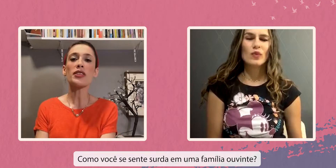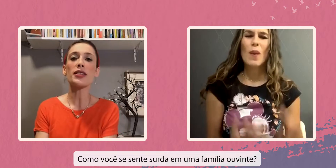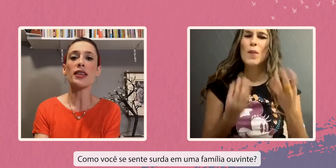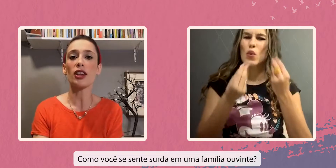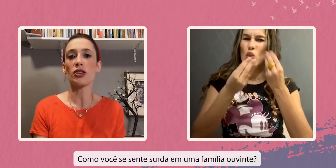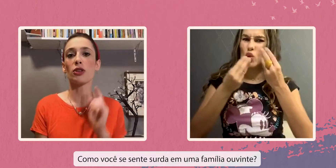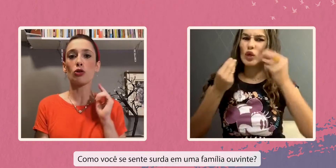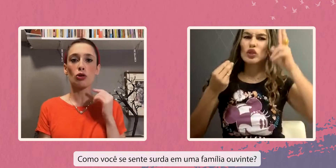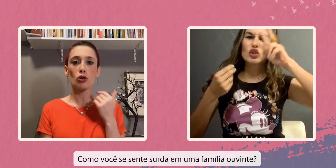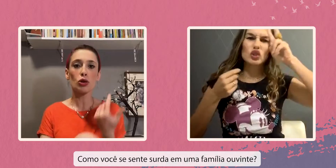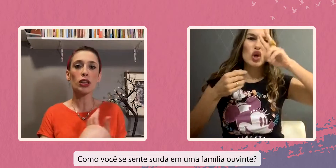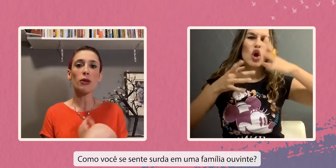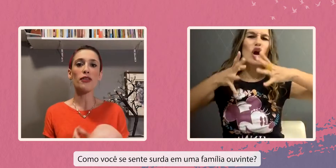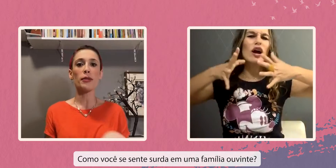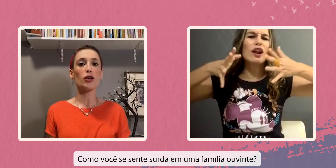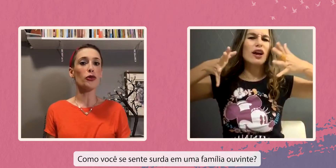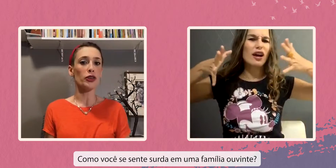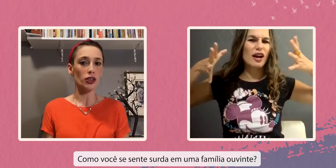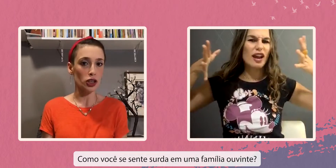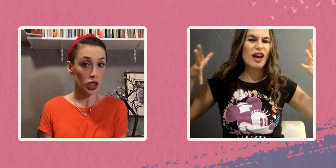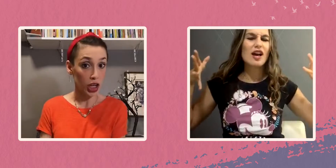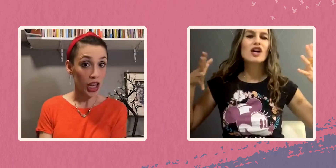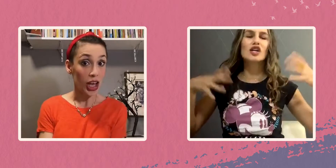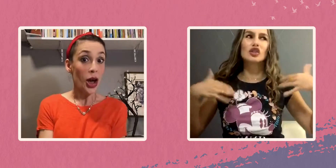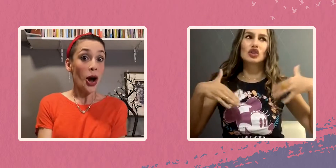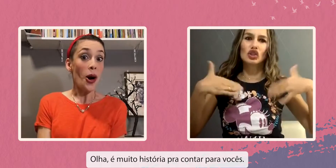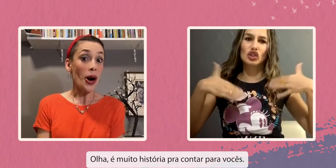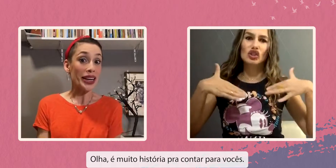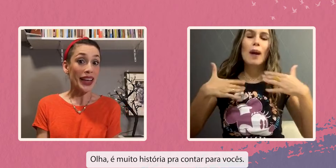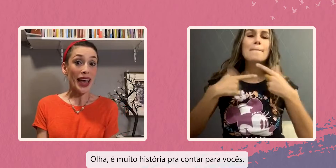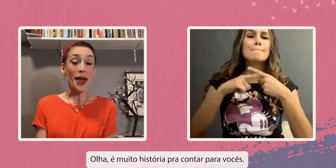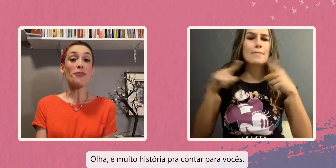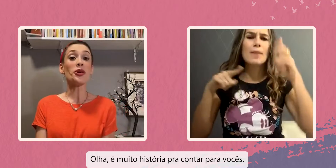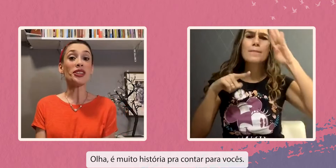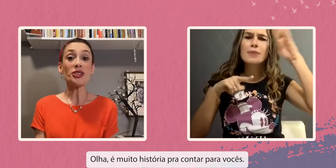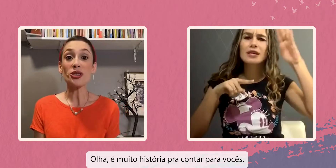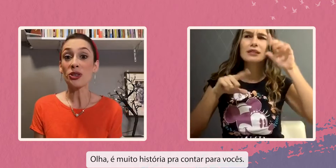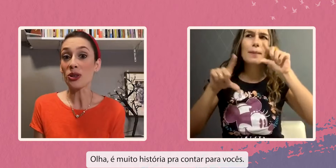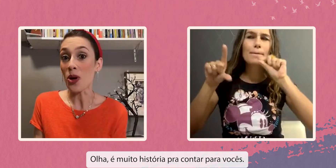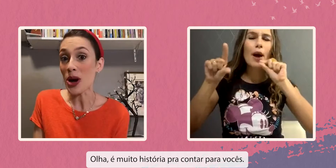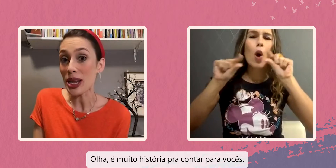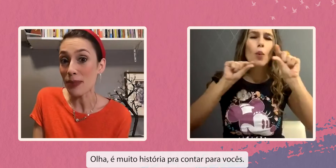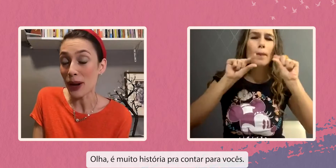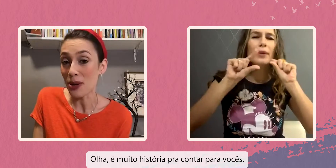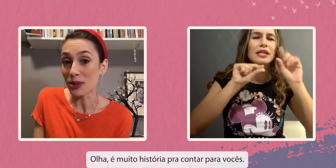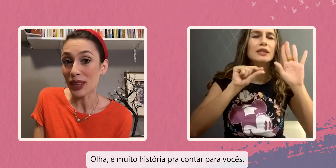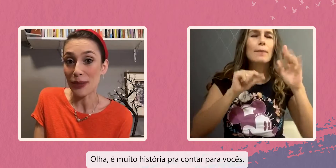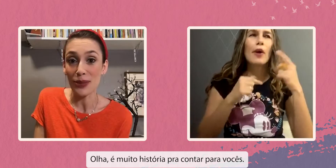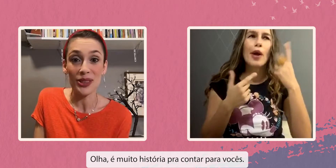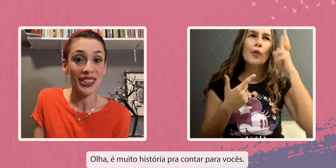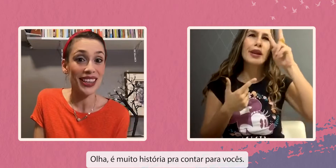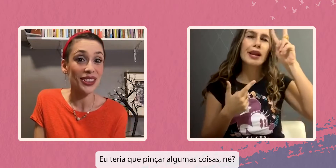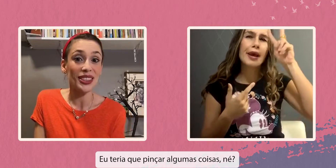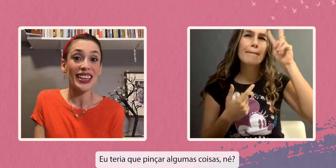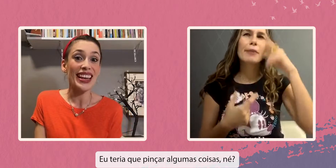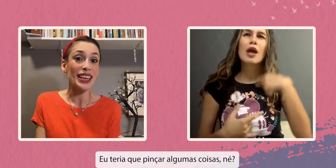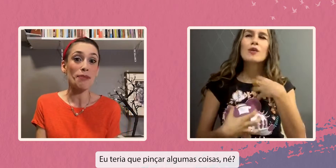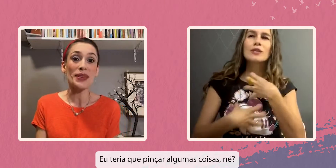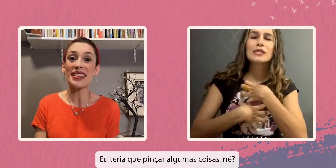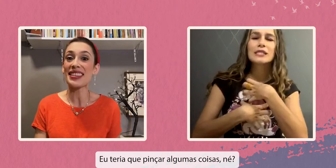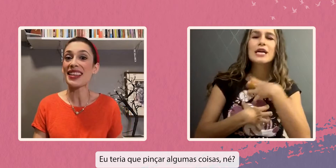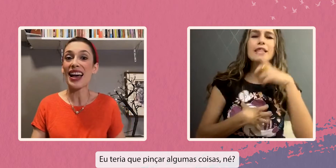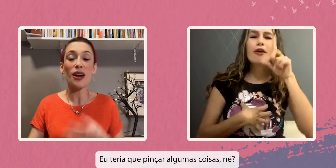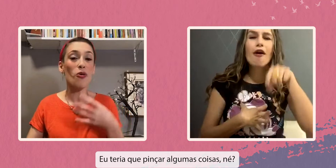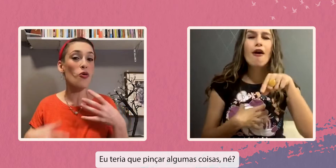Como você se sente sendo surda numa família ouvinte? Olha, é muita história para contar para vocês. Eu teria